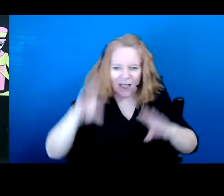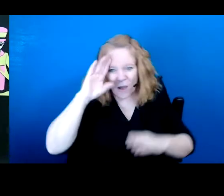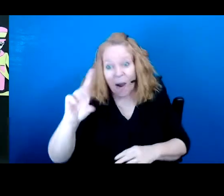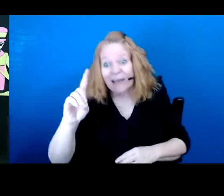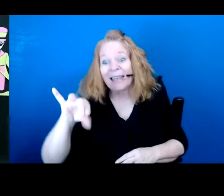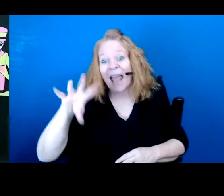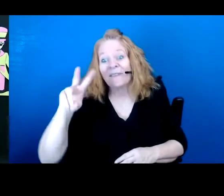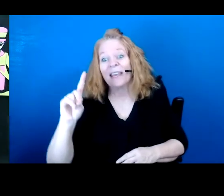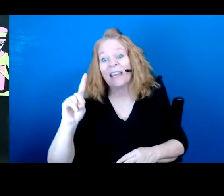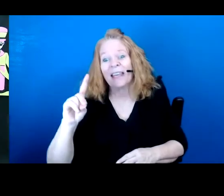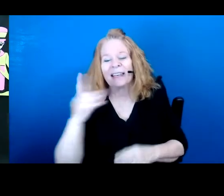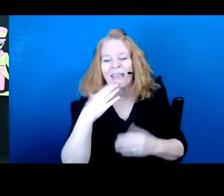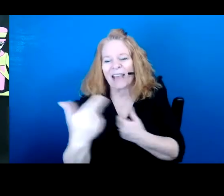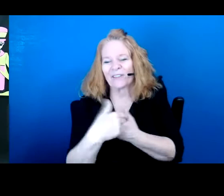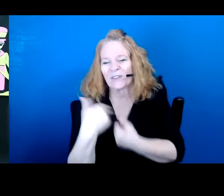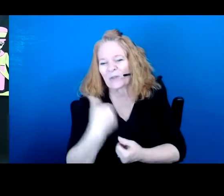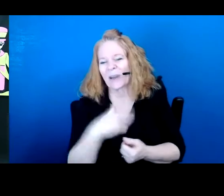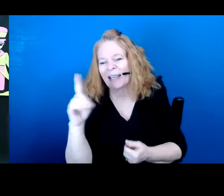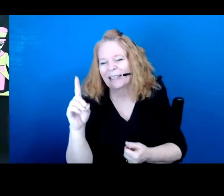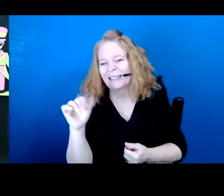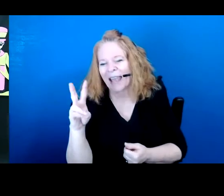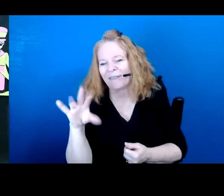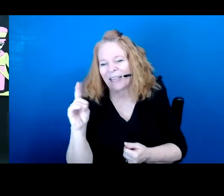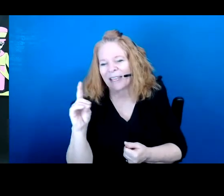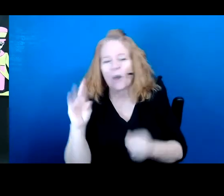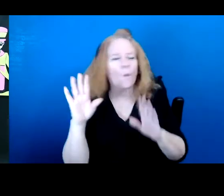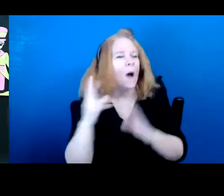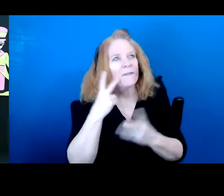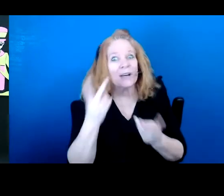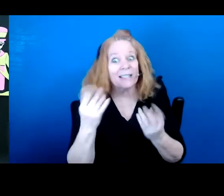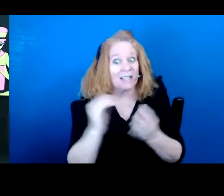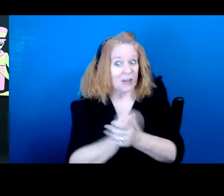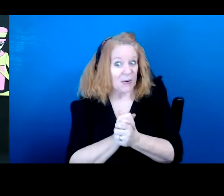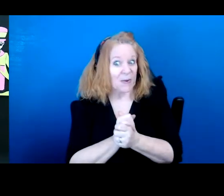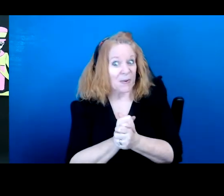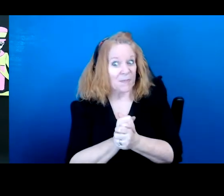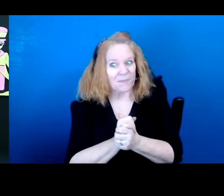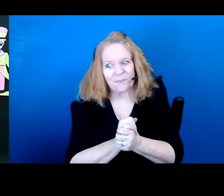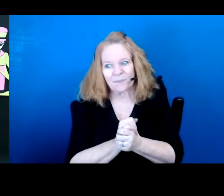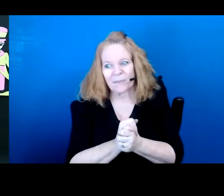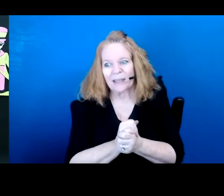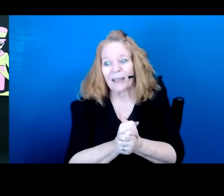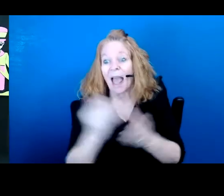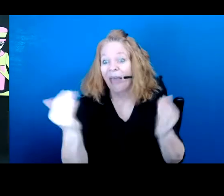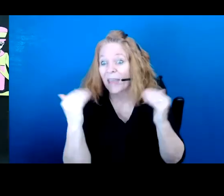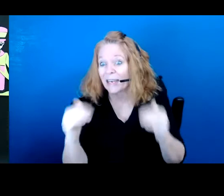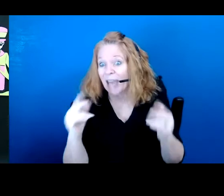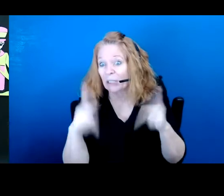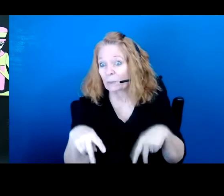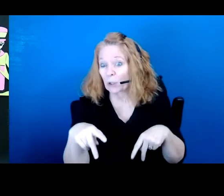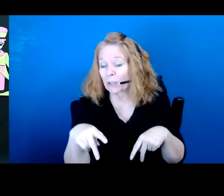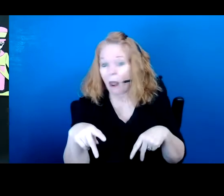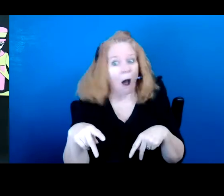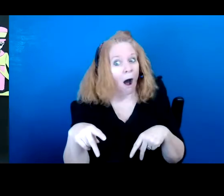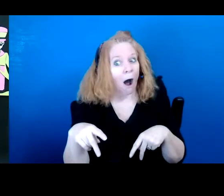hola david hola david qué bueno que estás aquí qué bien verte gracias por estar aquí